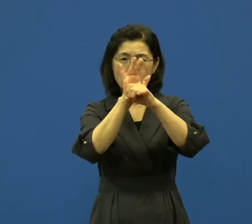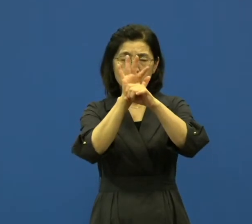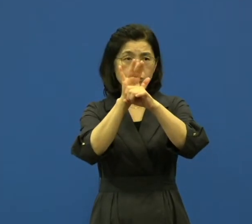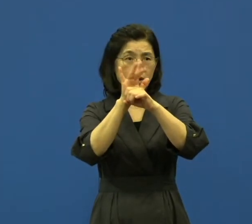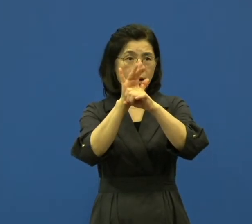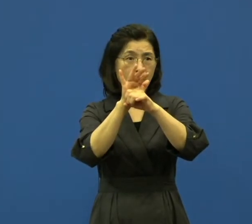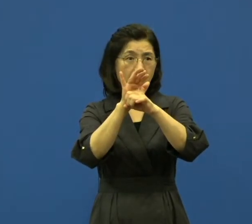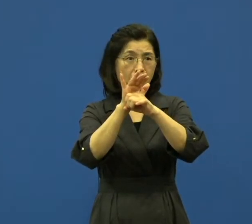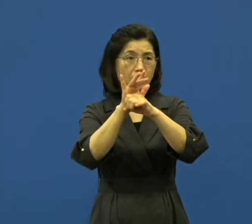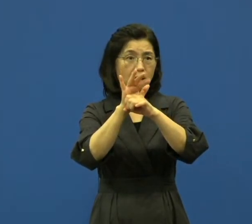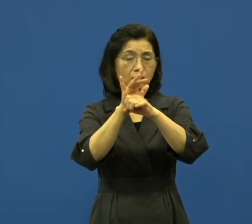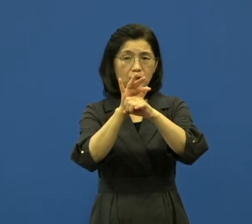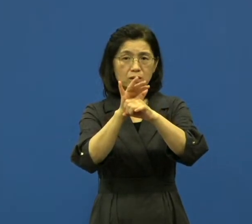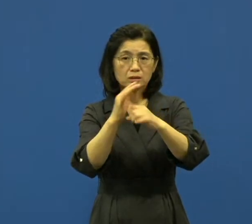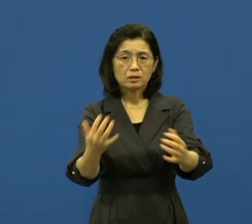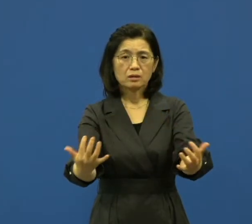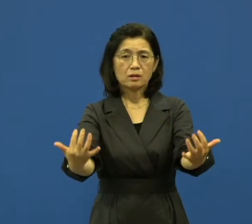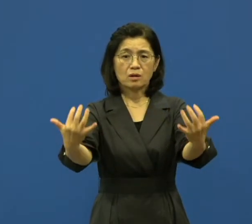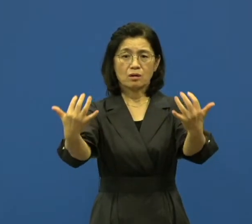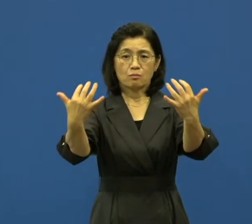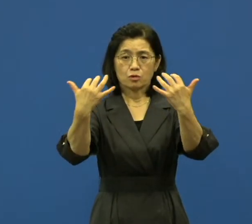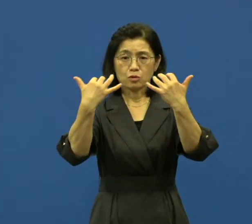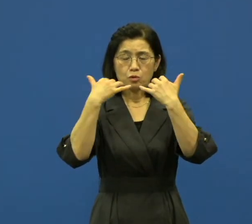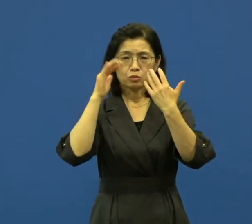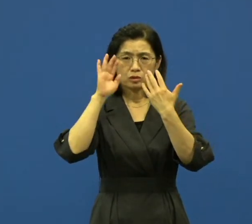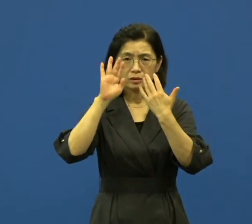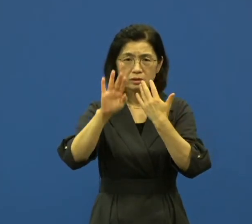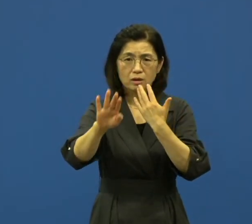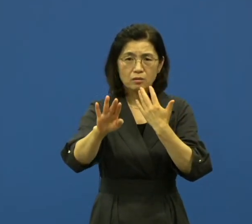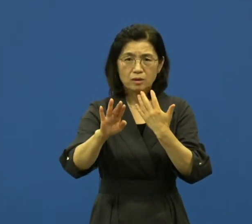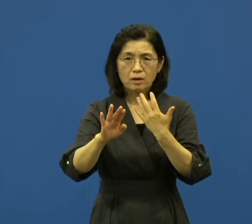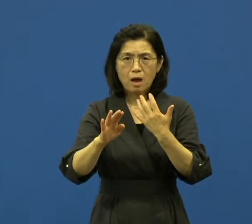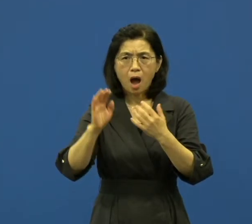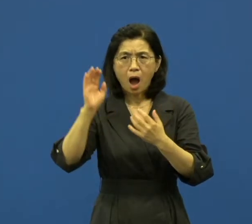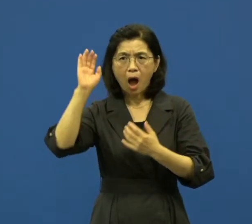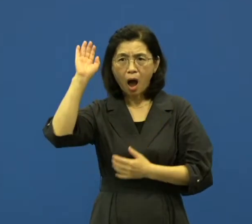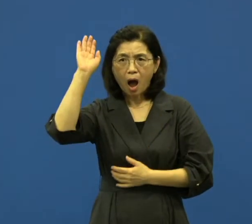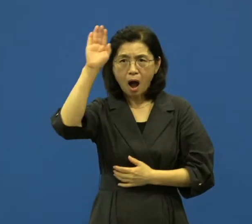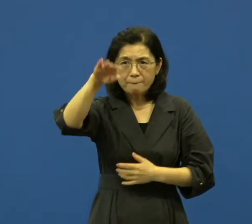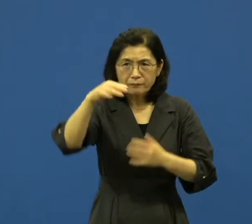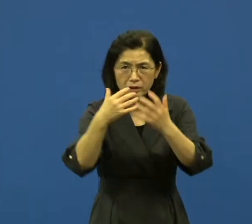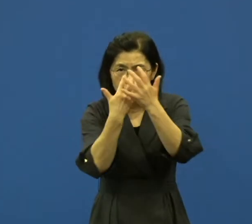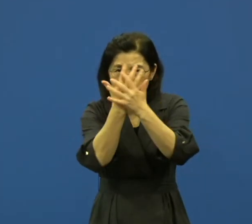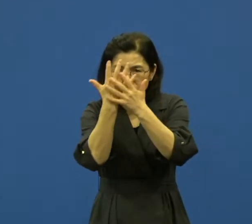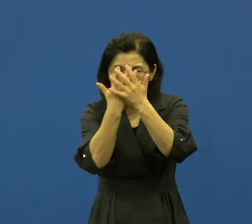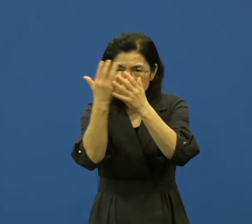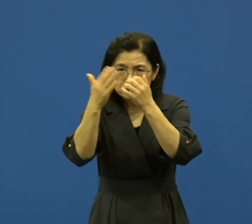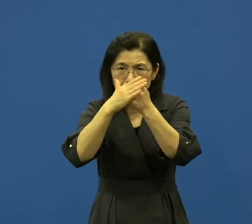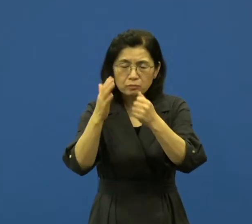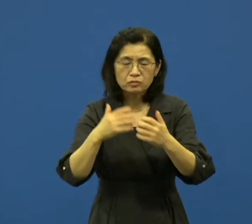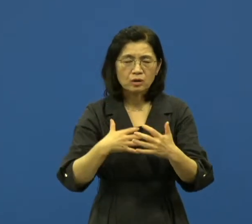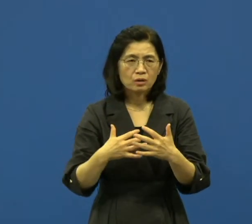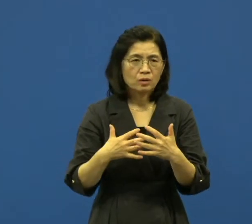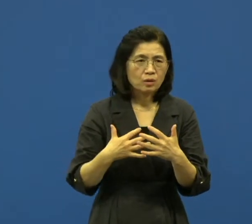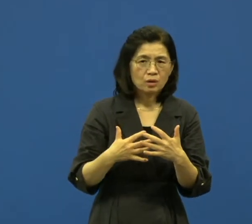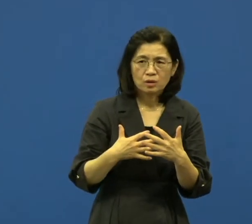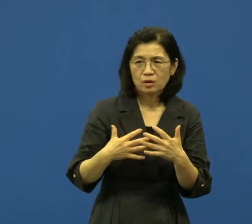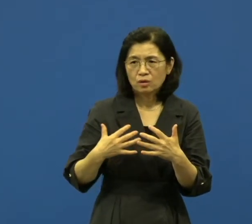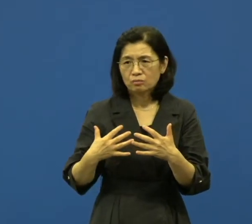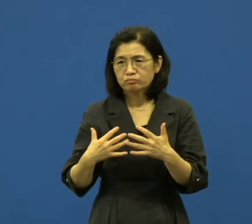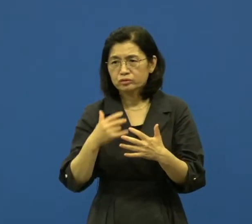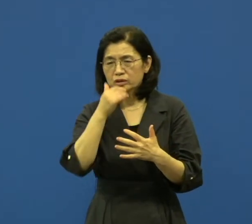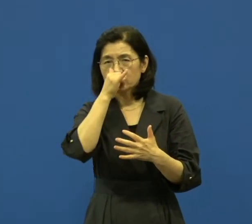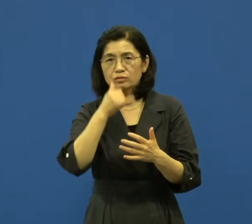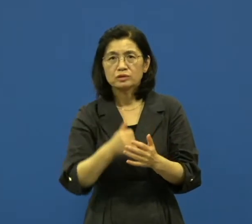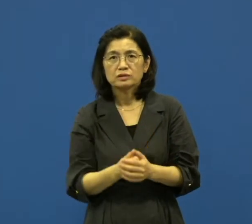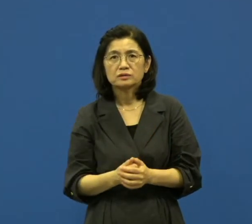거예요. 갑자기 닥쳐버린 이 지구촌의 코로나 팬데믹이